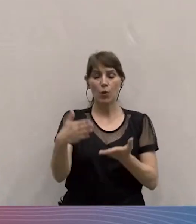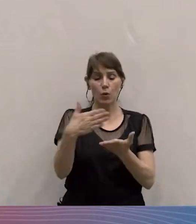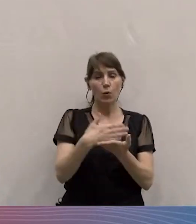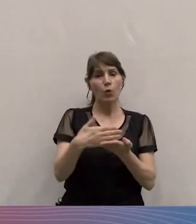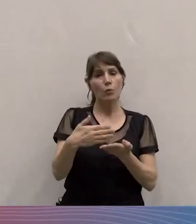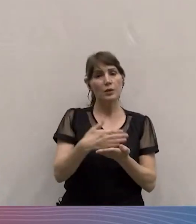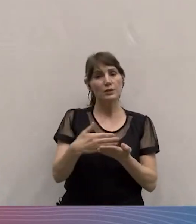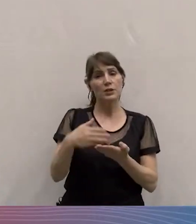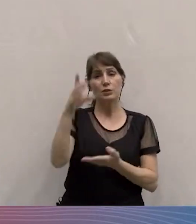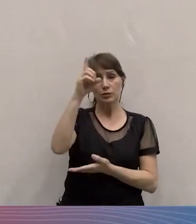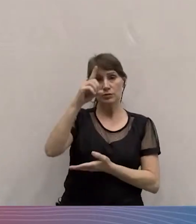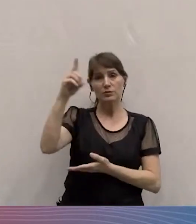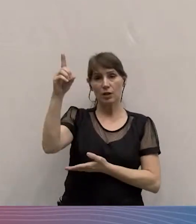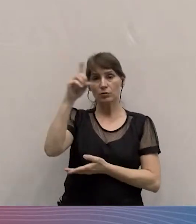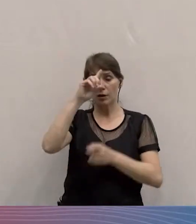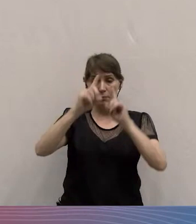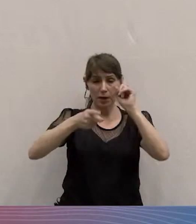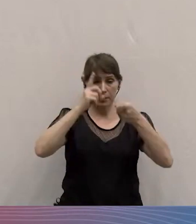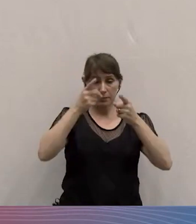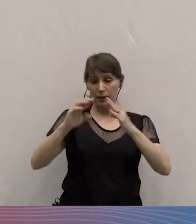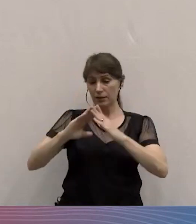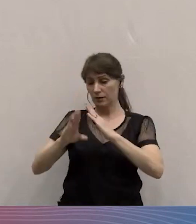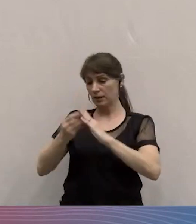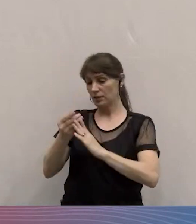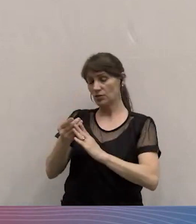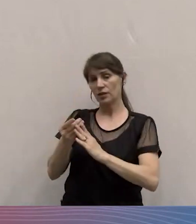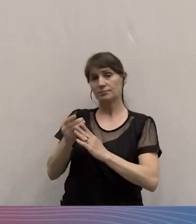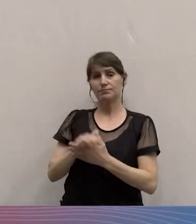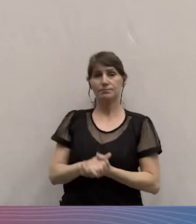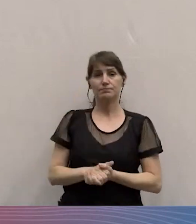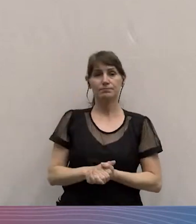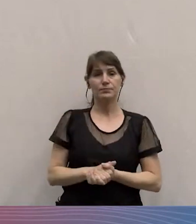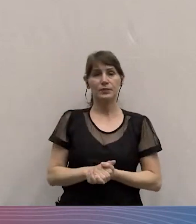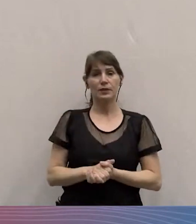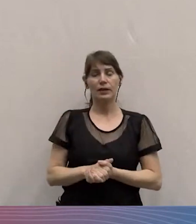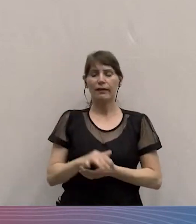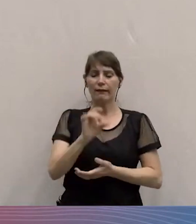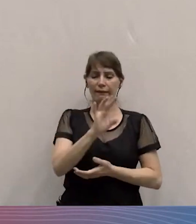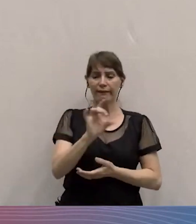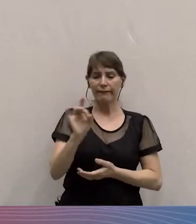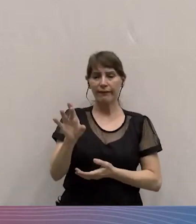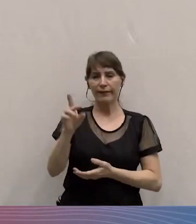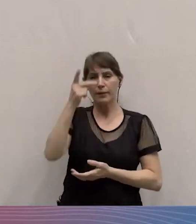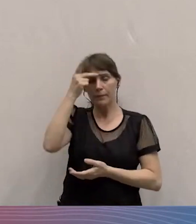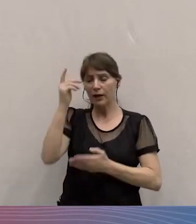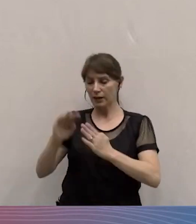Começando Deus encabeçar a sua igreja. Cada membro do corpo de